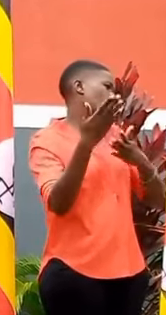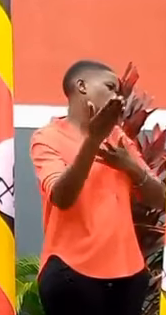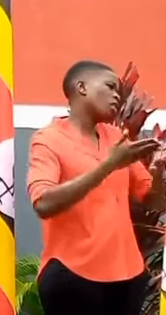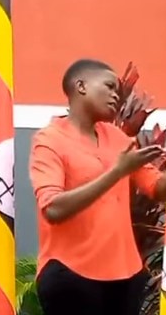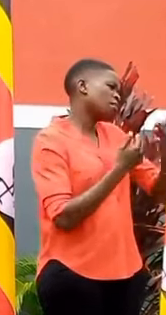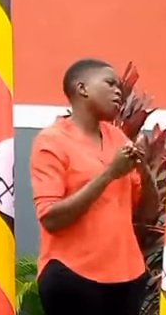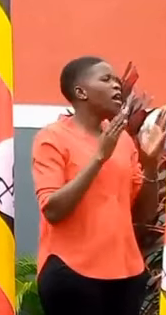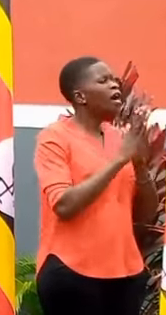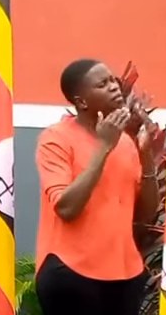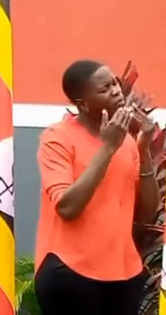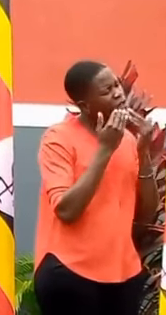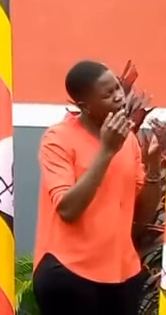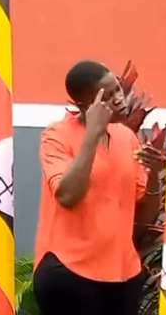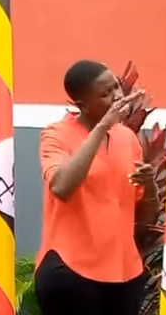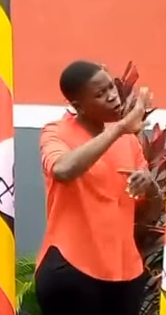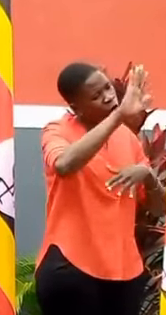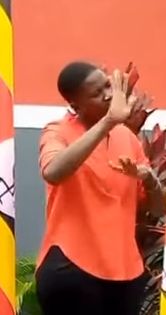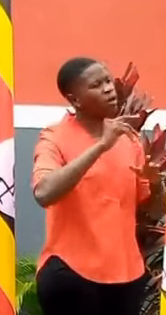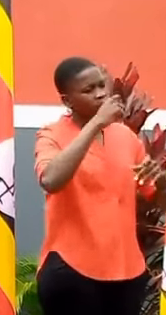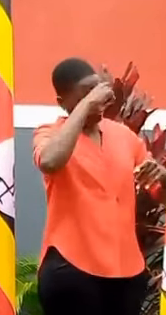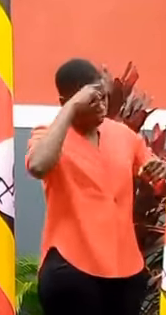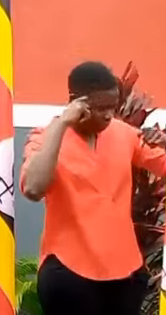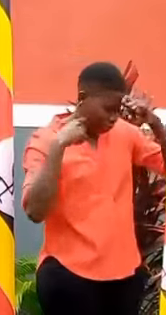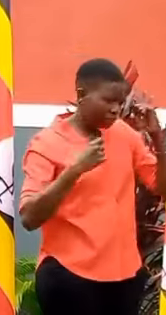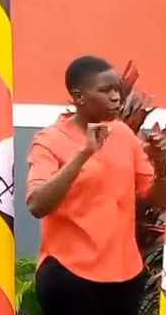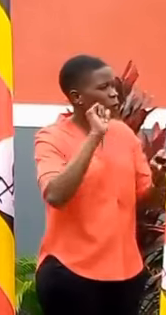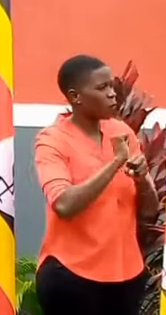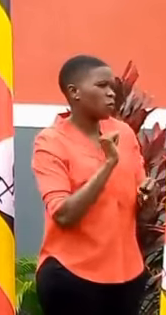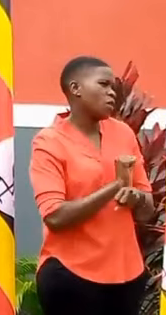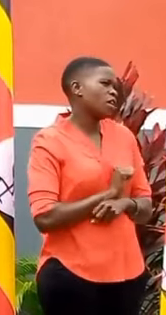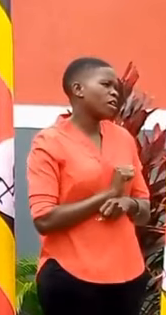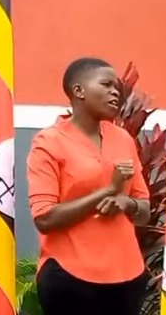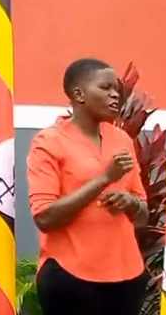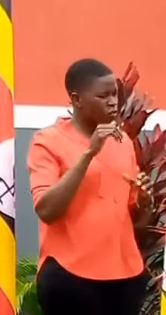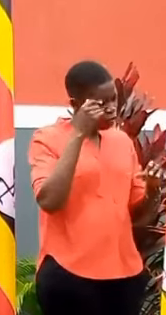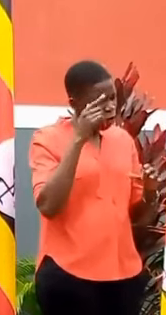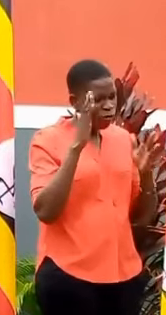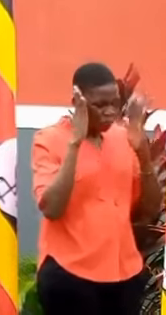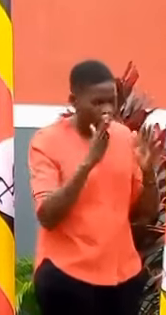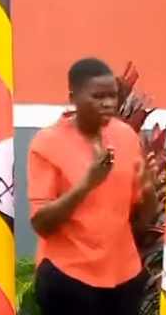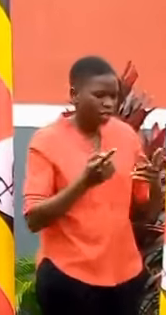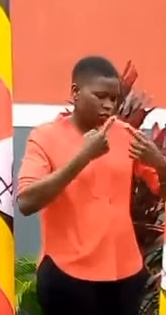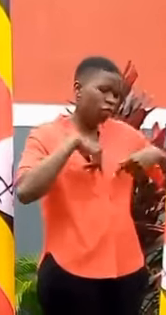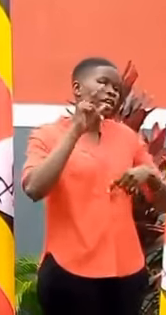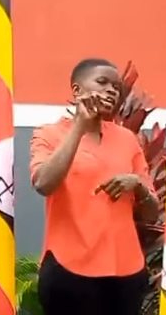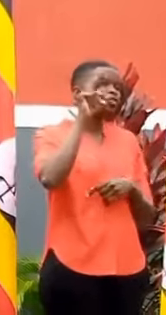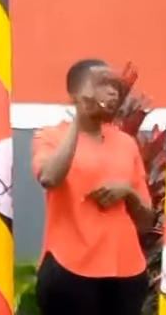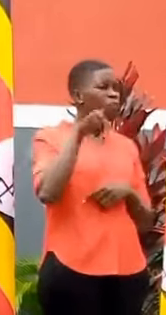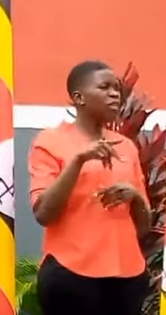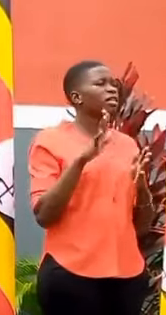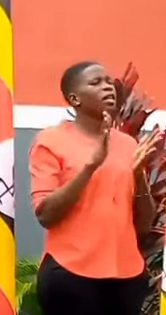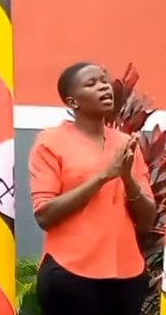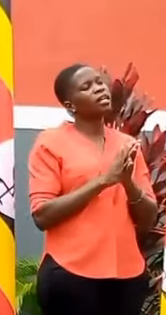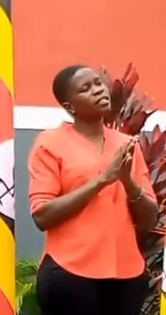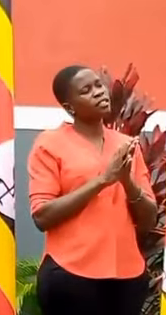olwa byonna by'obadde okola, byonna by'oli mukola ne byonna by'ogenda okukola olw'eggwanga lyaffe. Bangi temumanyi ono